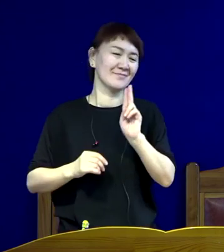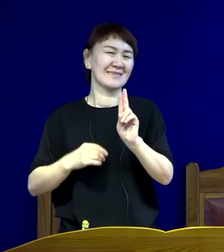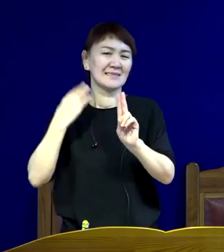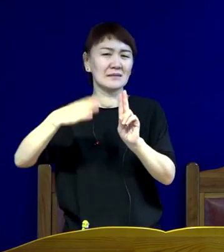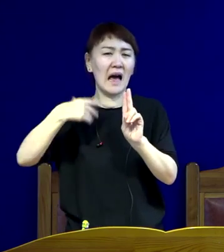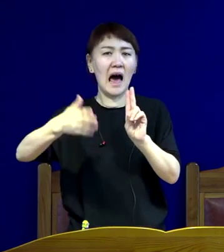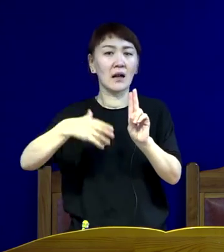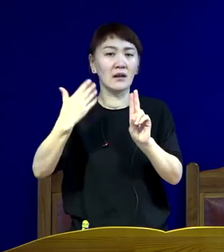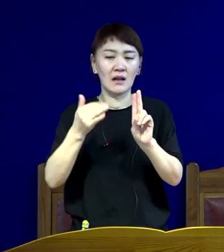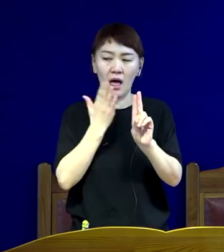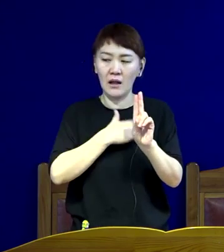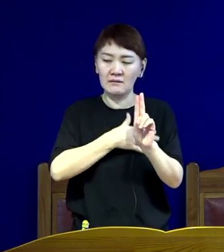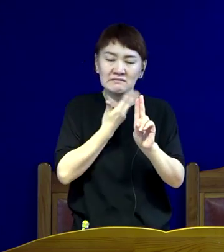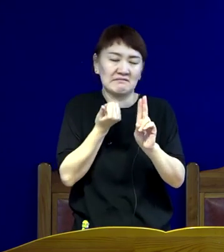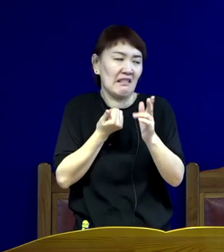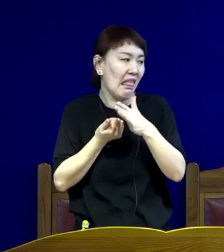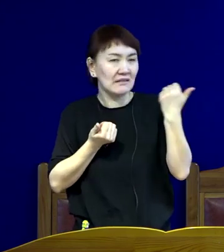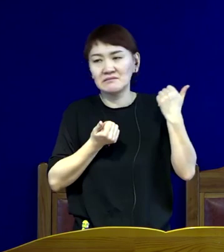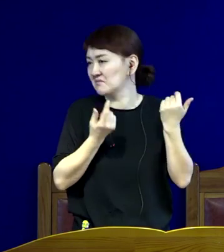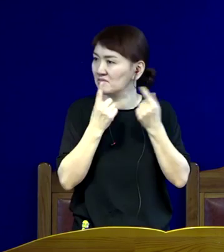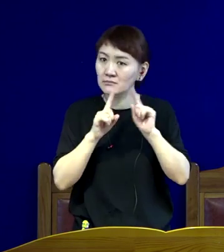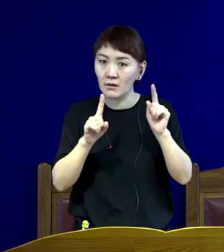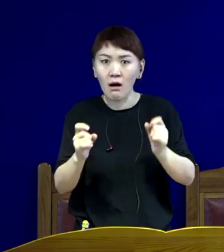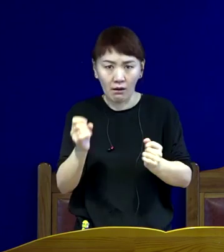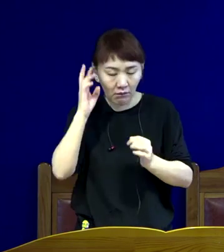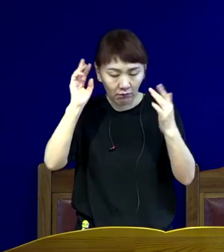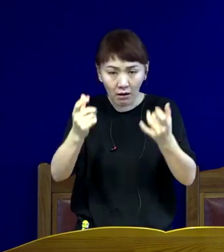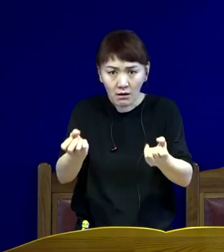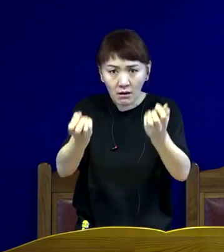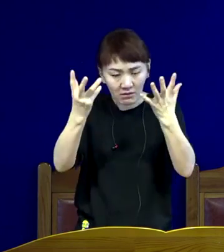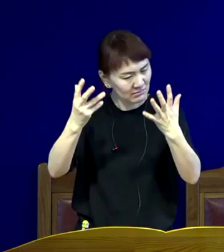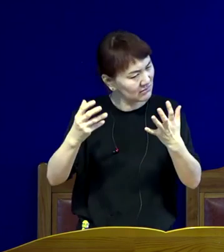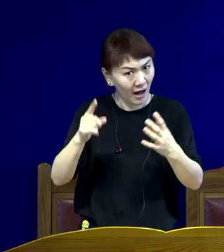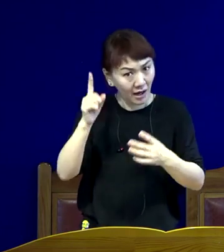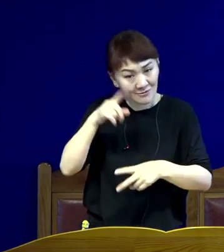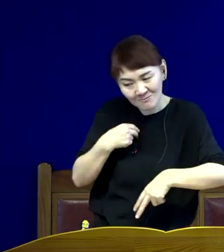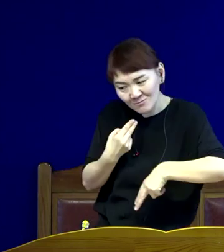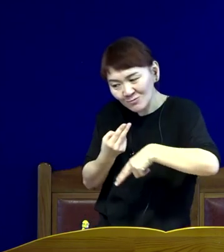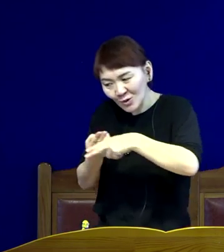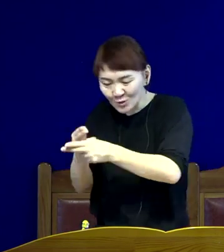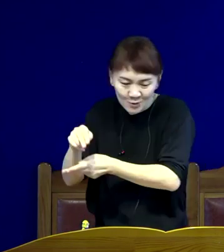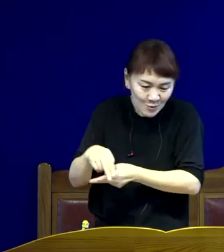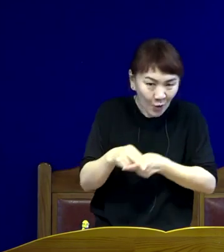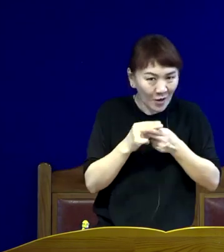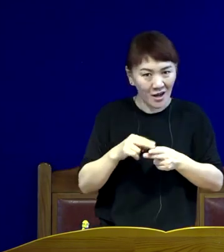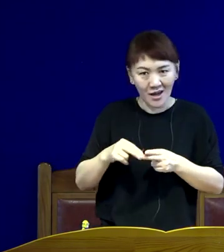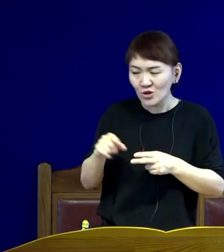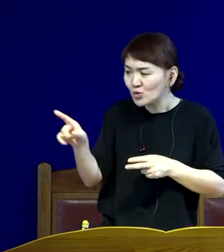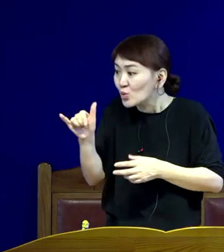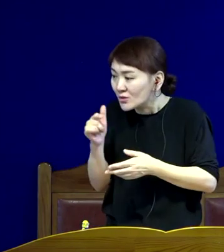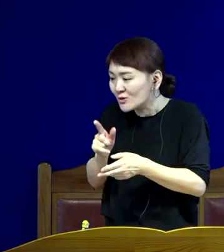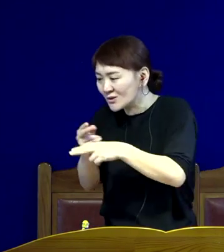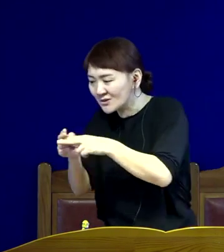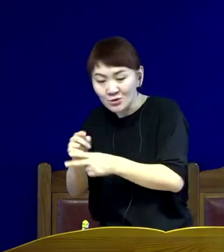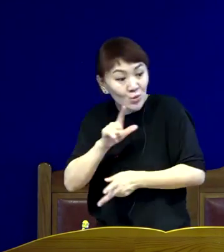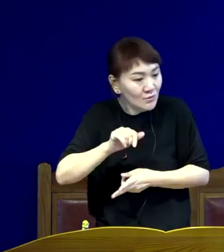би биенийхээ ачааг хуваалцаж өөрөх юм бол баярлсан сэтгэл төрн тэр сэтгэлийг байнга ингэж сэргээж явах